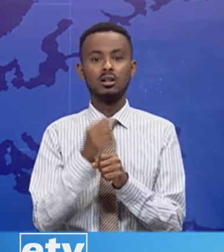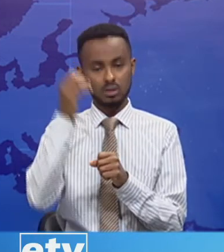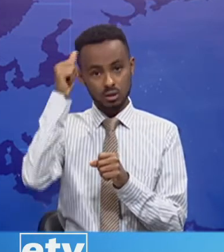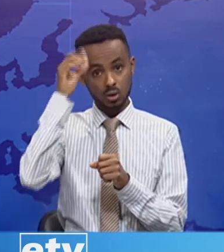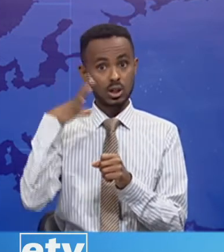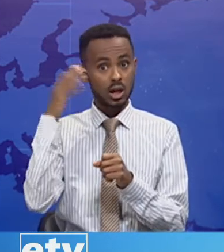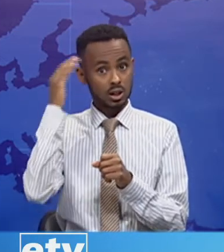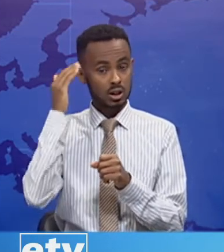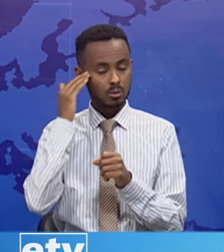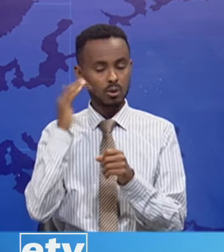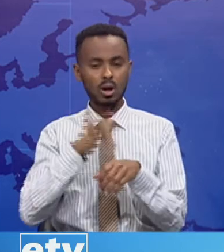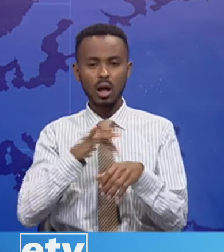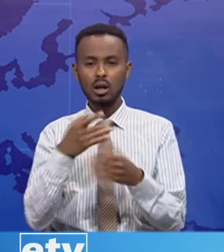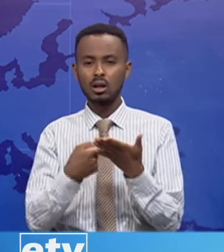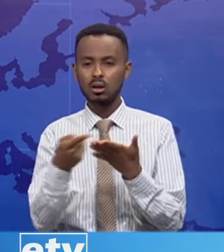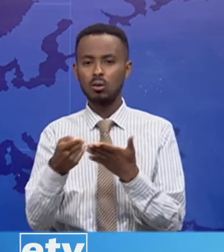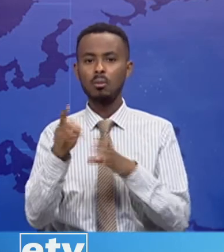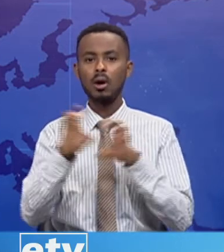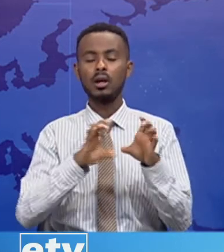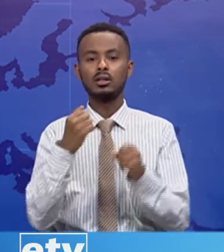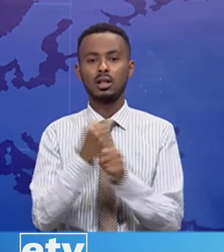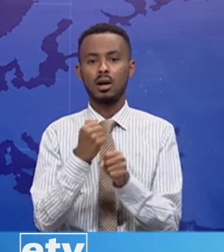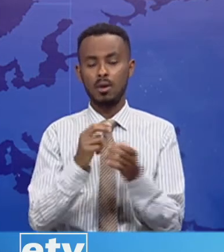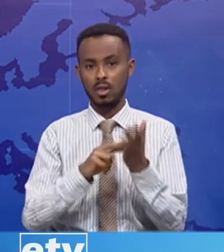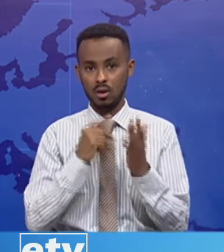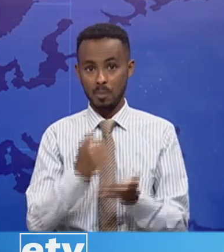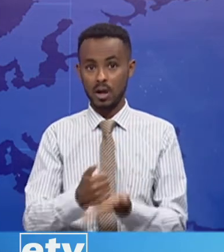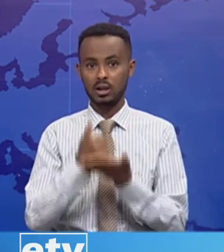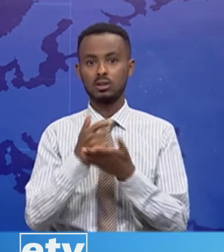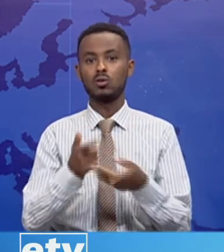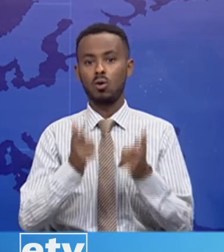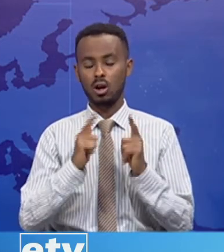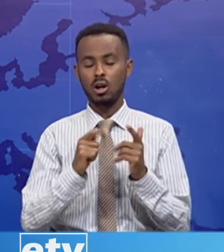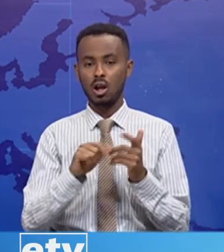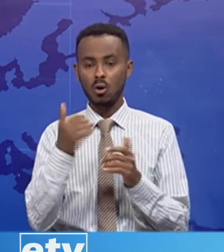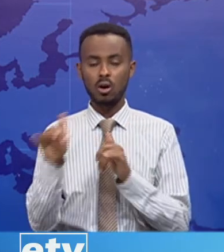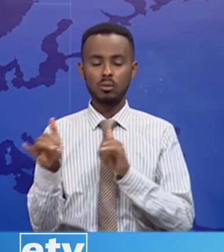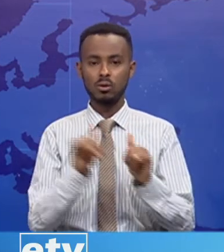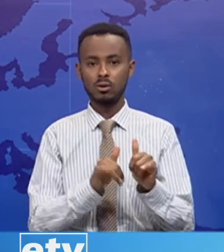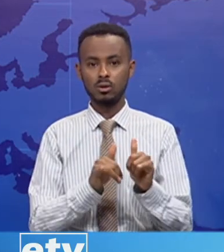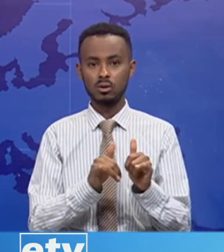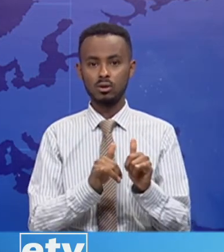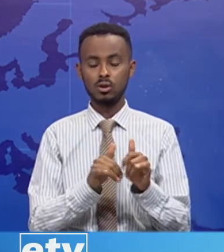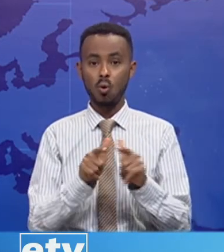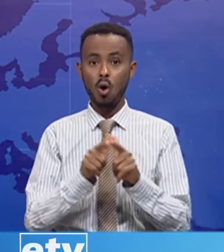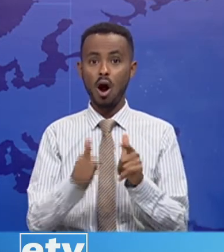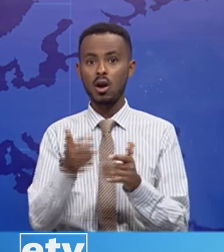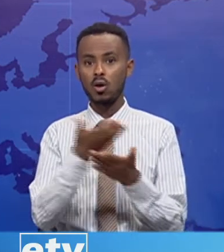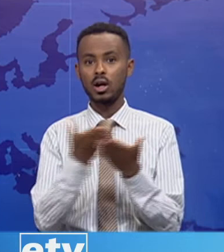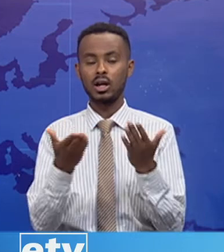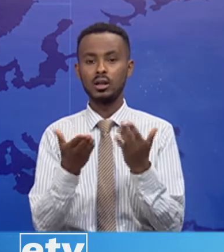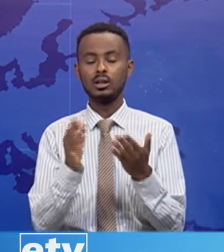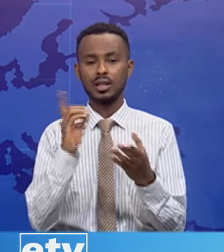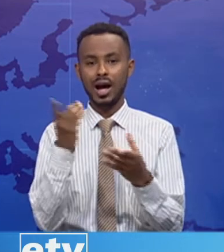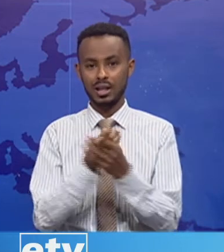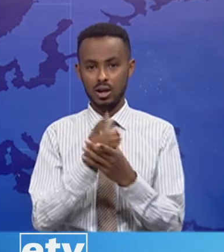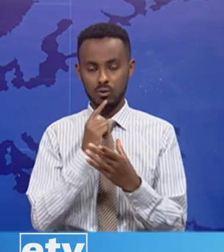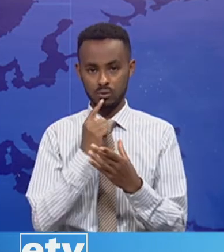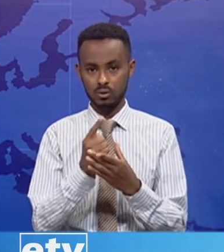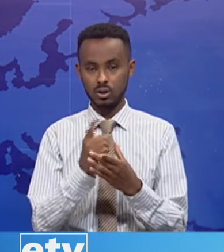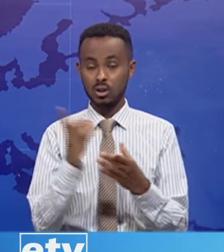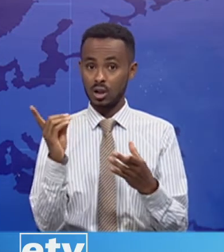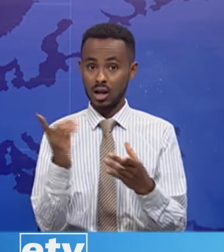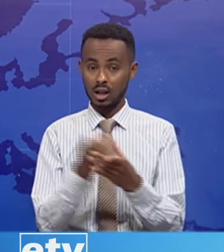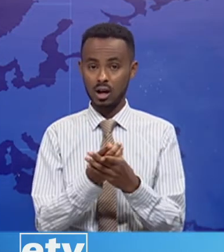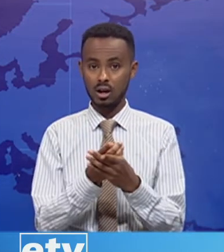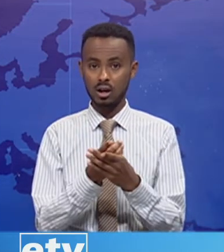ኢንተለጀንስ ስራ እንዲሁ ለማድረግ ስራ ነው ማለት ነው። ሌላው እንግዲህ ትልቁ ነገር ደግሞ ምንድነው? ዳታ ነው።